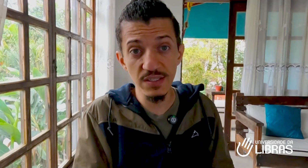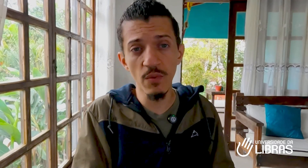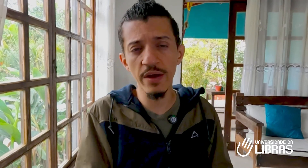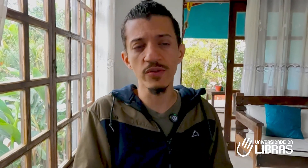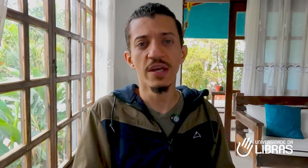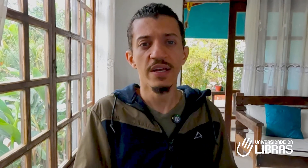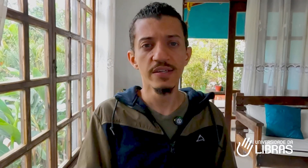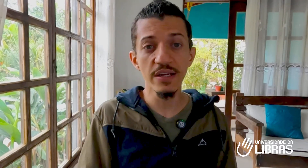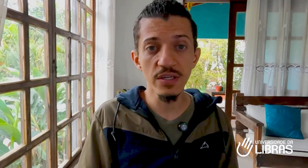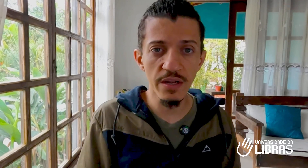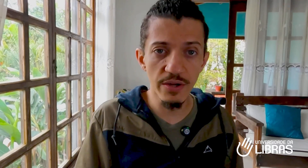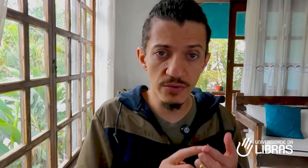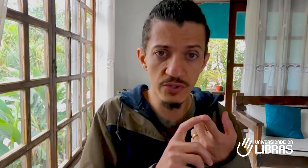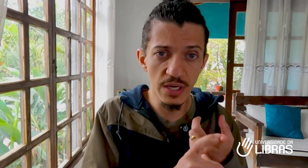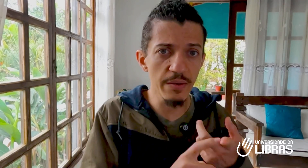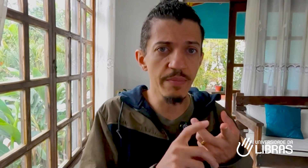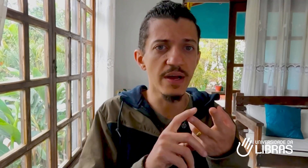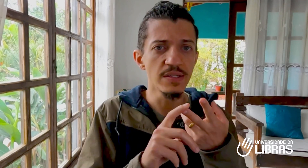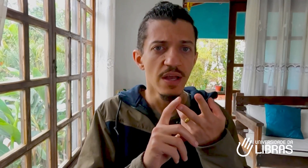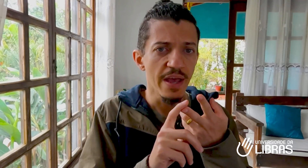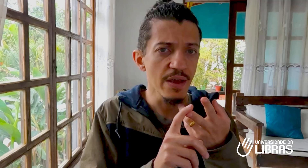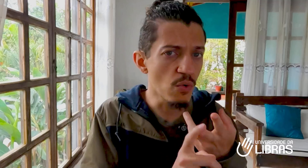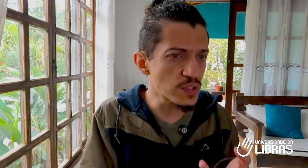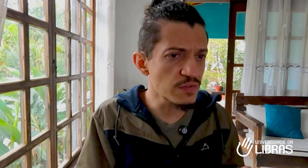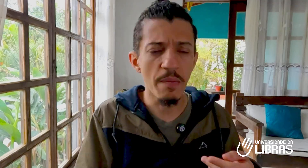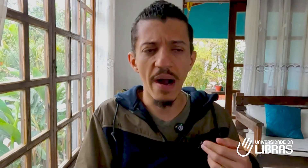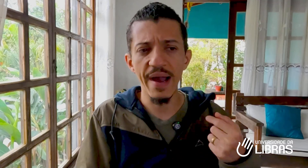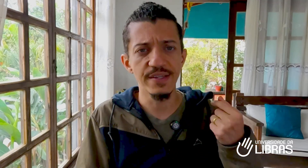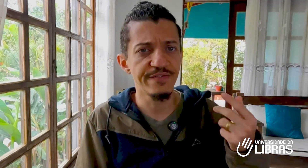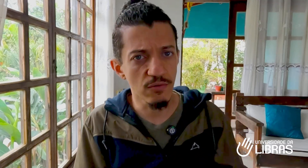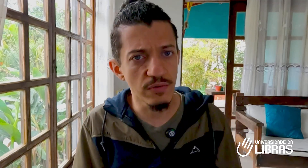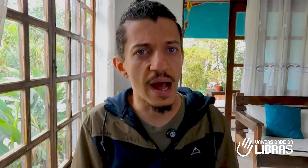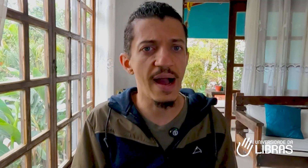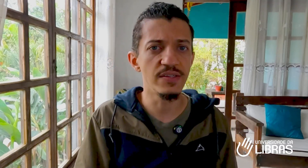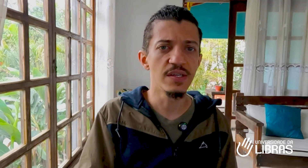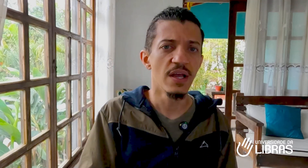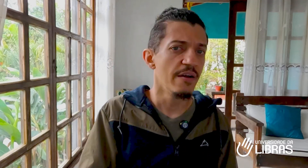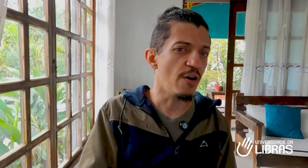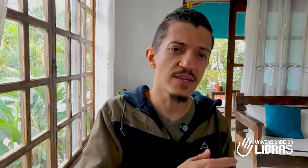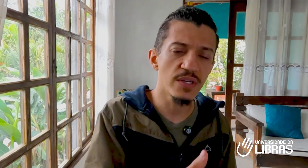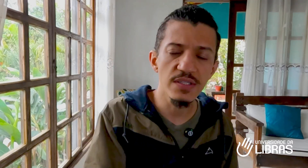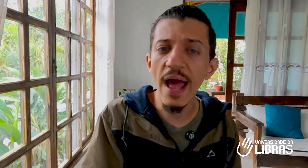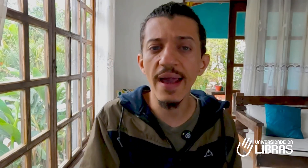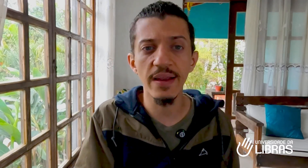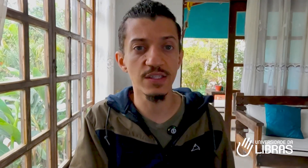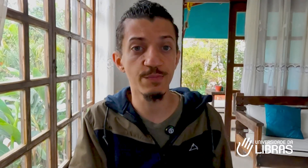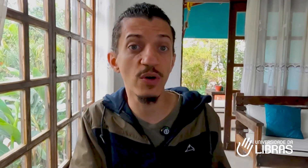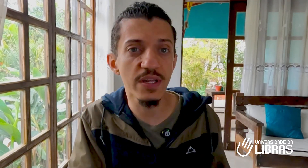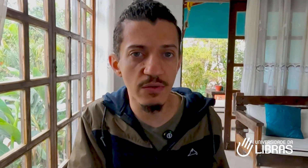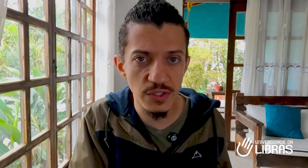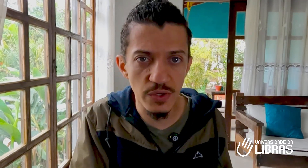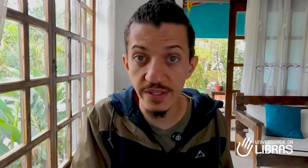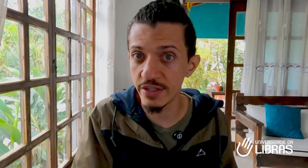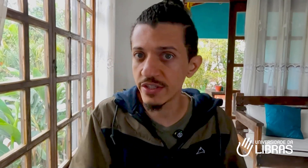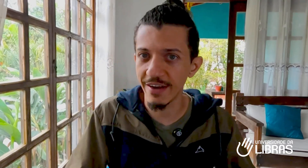anos se dedicando ao estudo de Libras em cursos formais, faculdades, formações técnicas, pós-graduações, tem gente que já